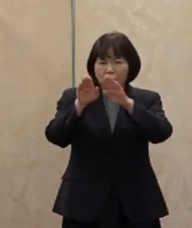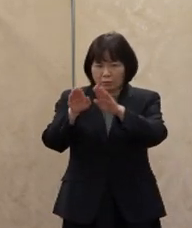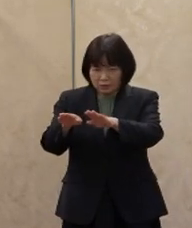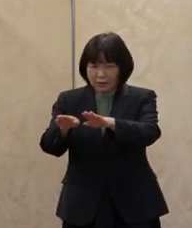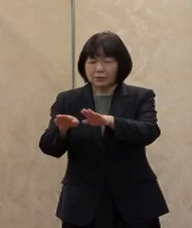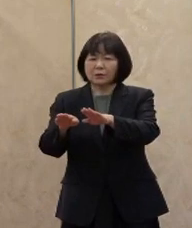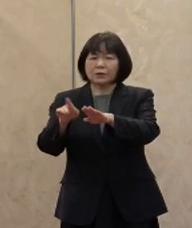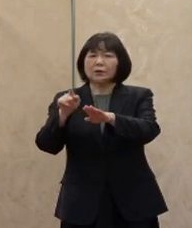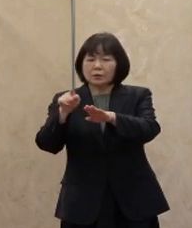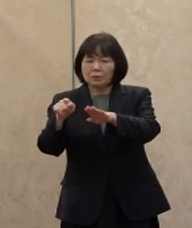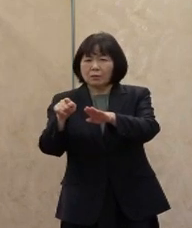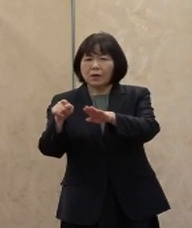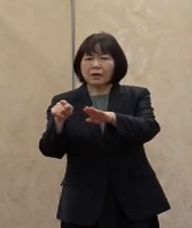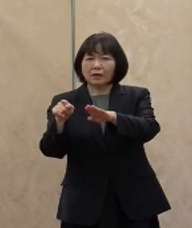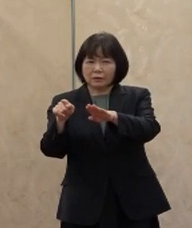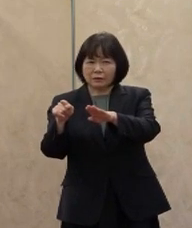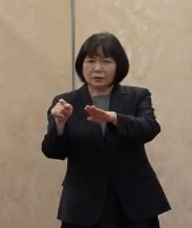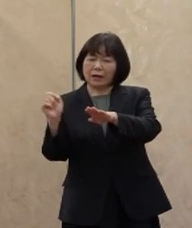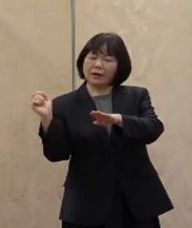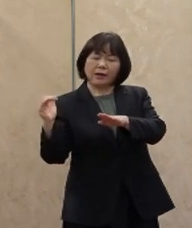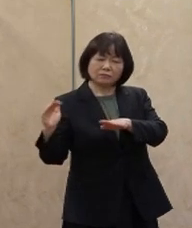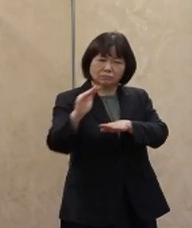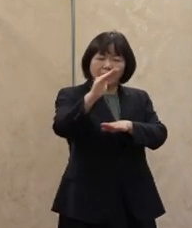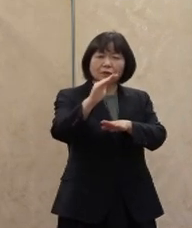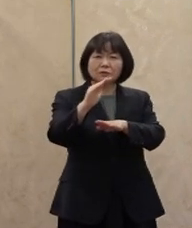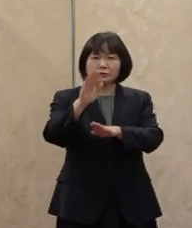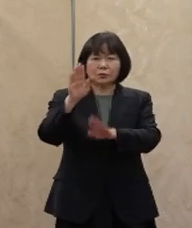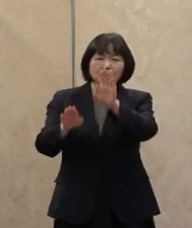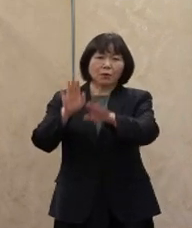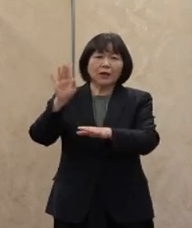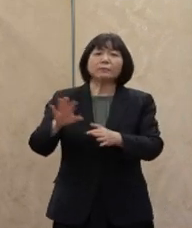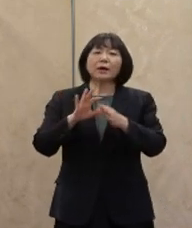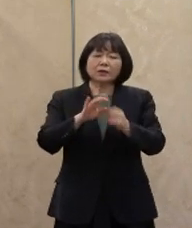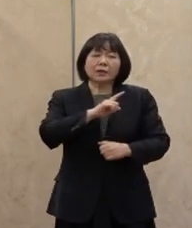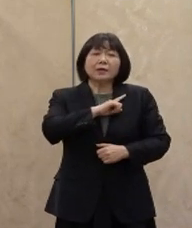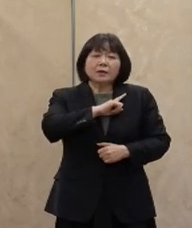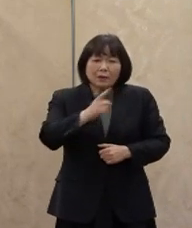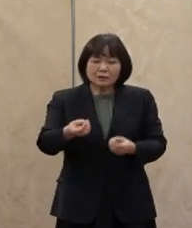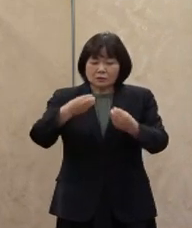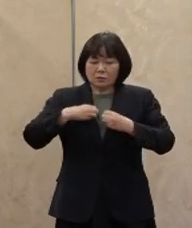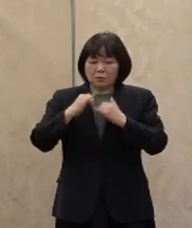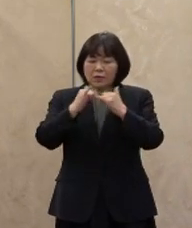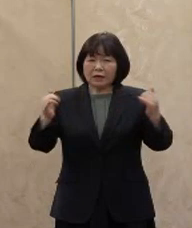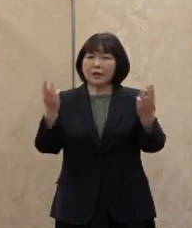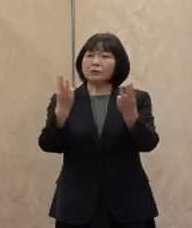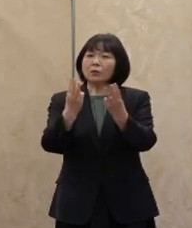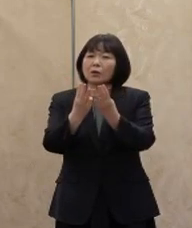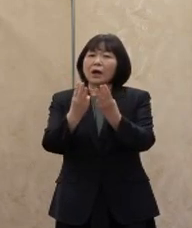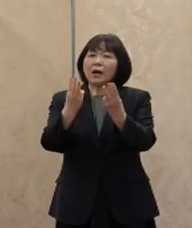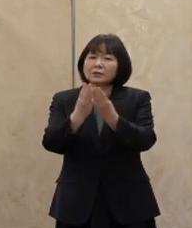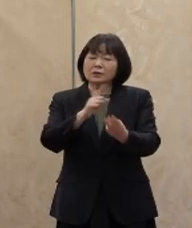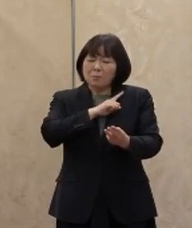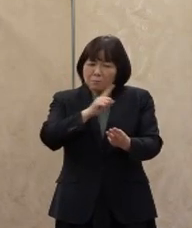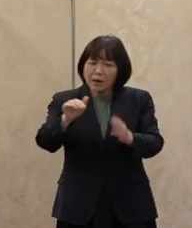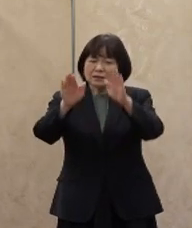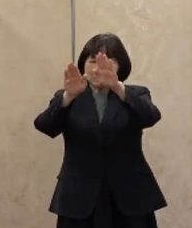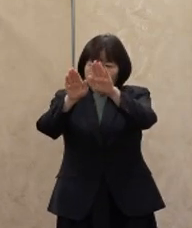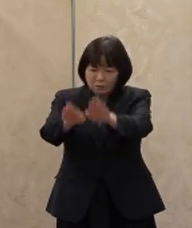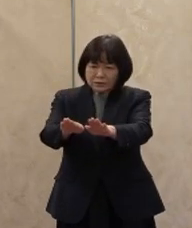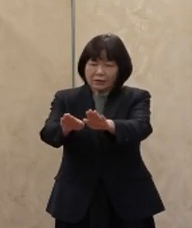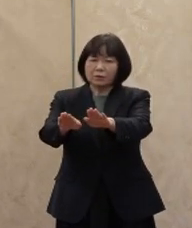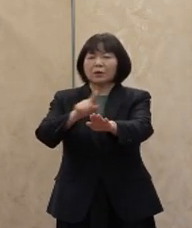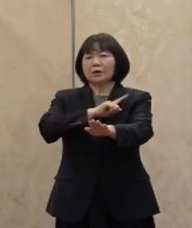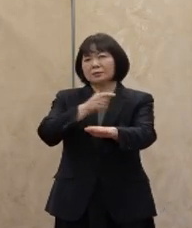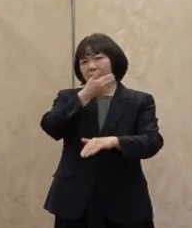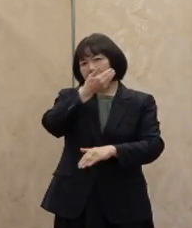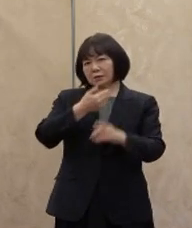える角度よりやっぱり早くなる傾向がありますので、まずはこの陽性者の数を抑えるということが一